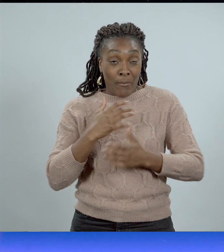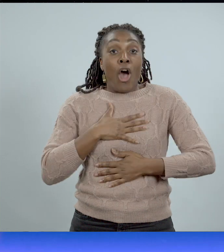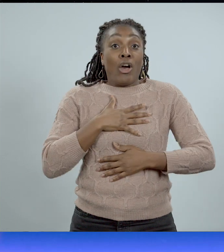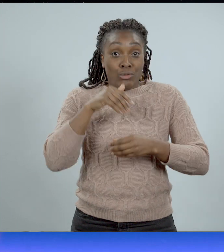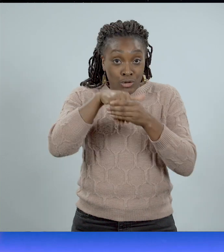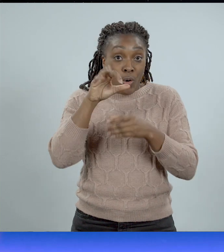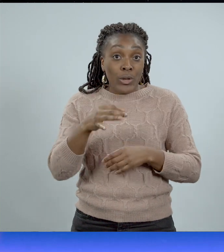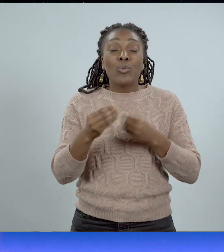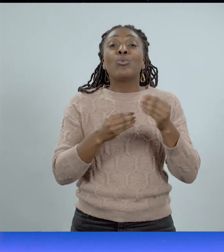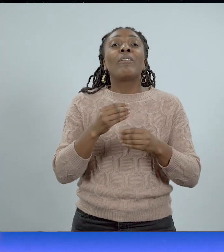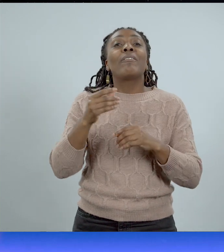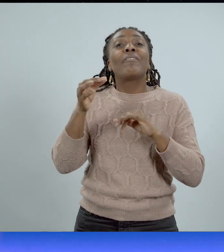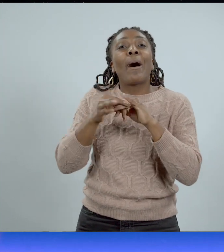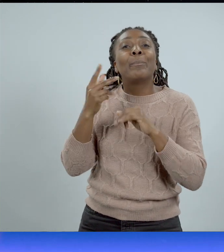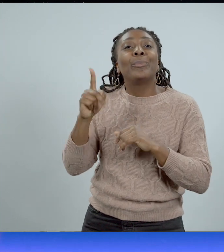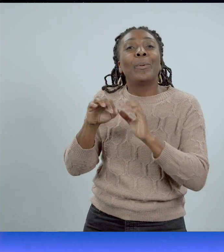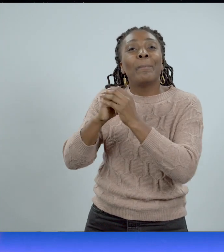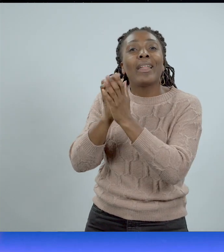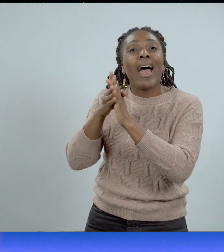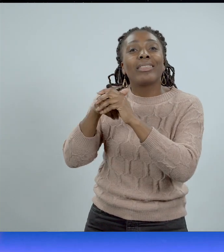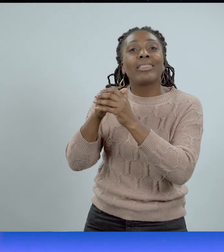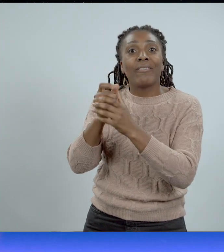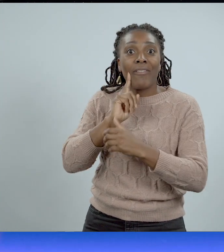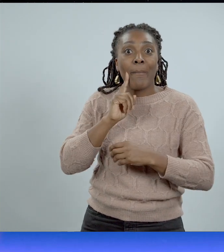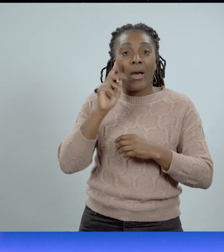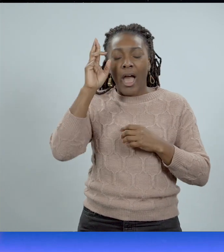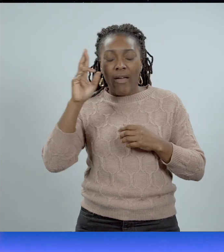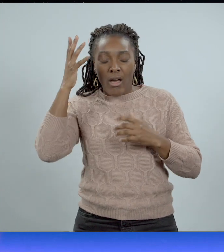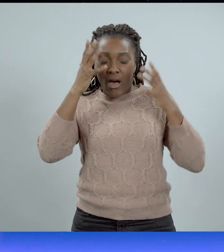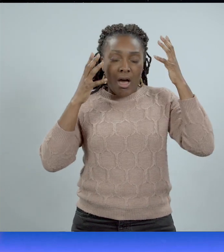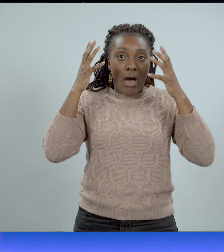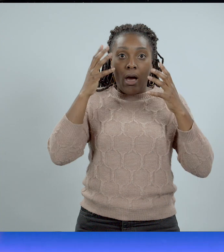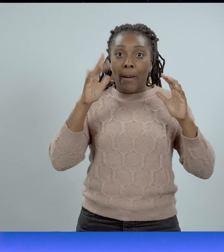Dieu vient parler à la femme de Pilate dans un rêve, on se rend compte qu'elle dit